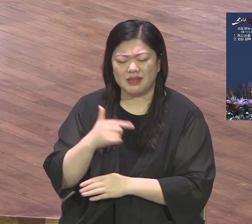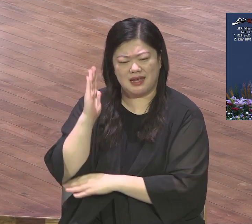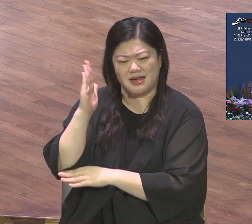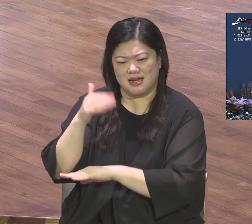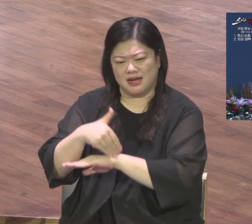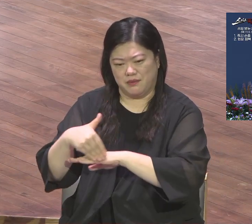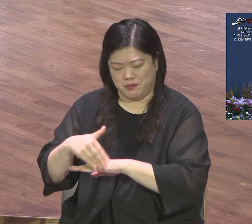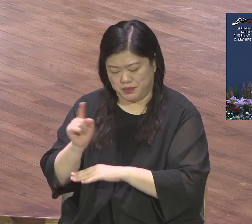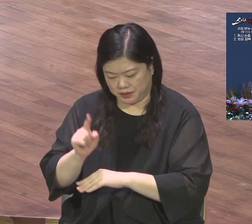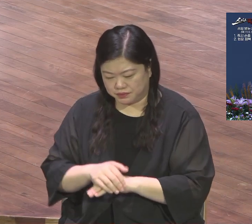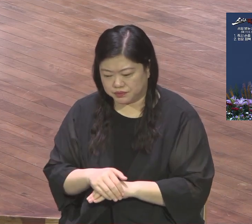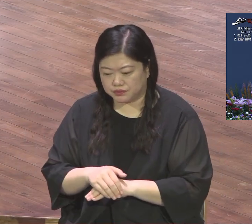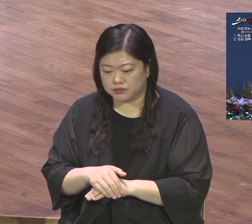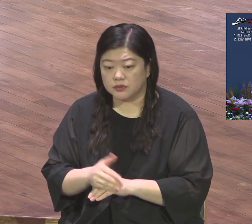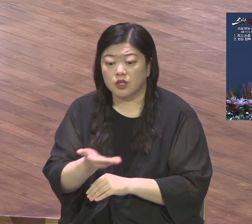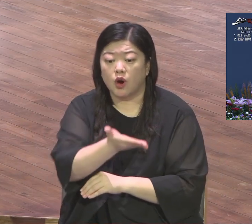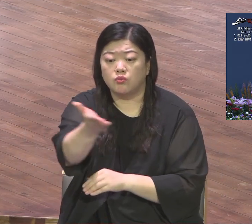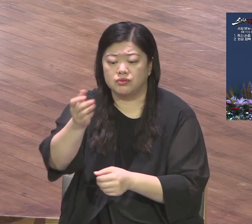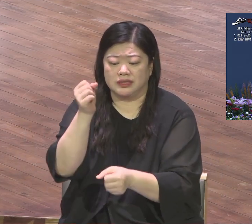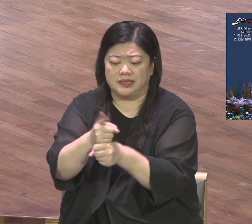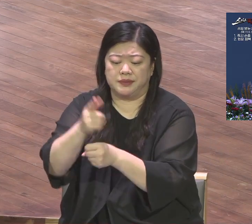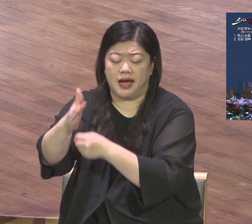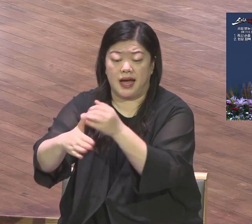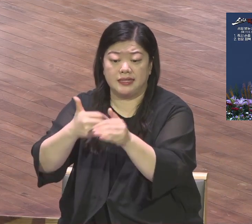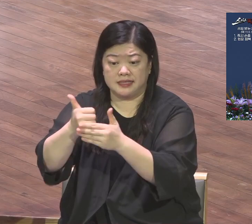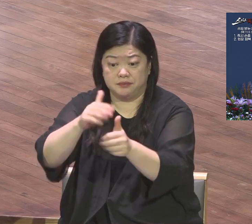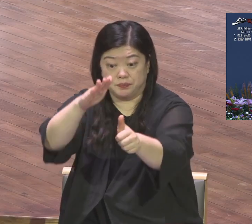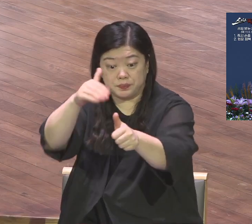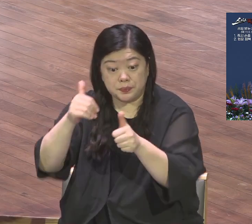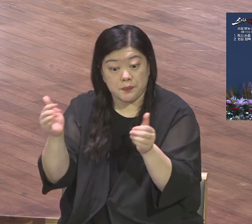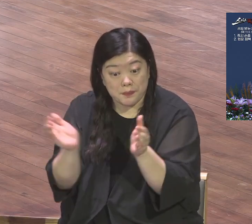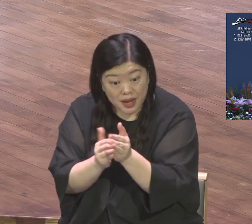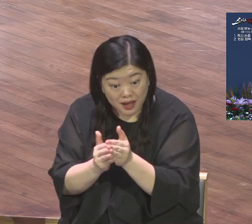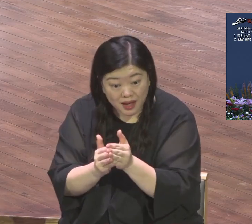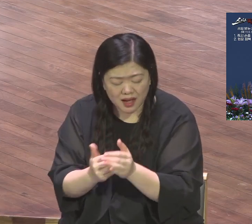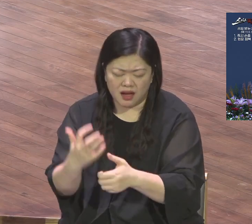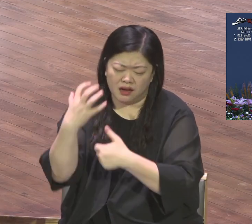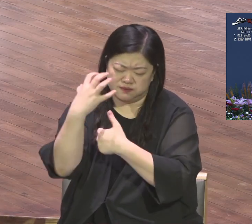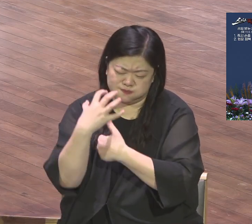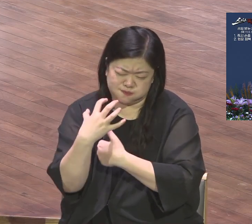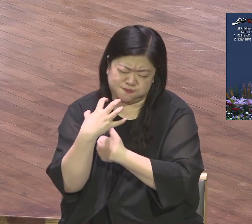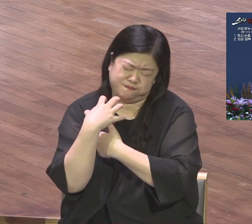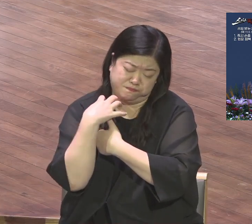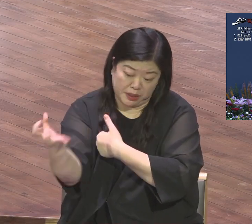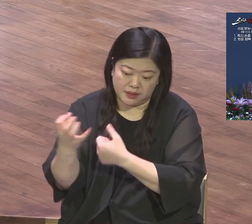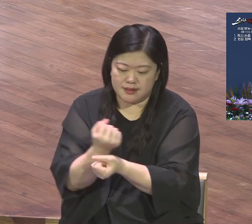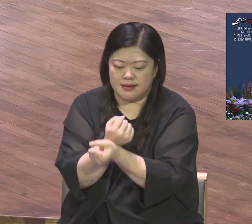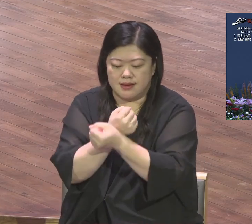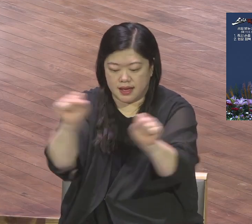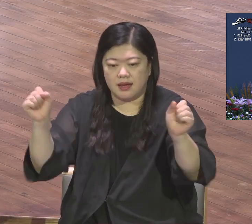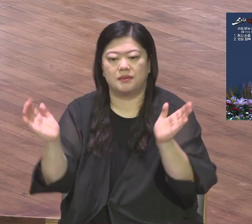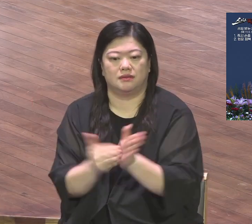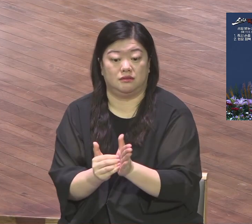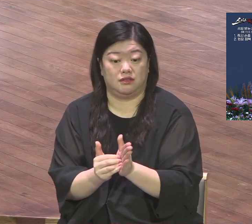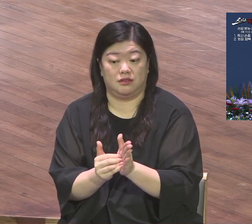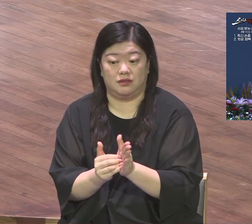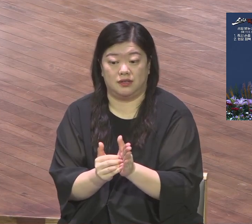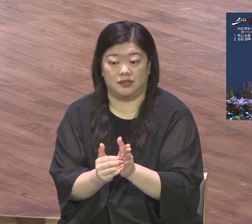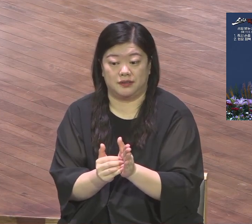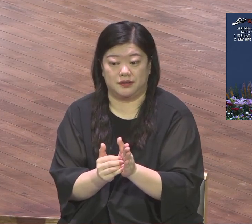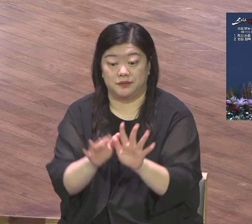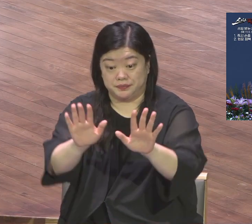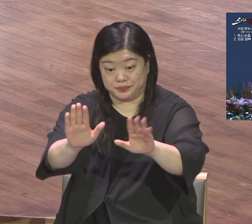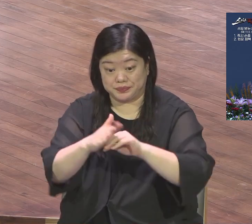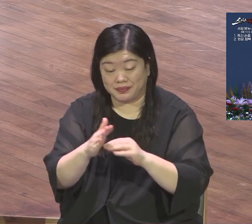우리를 간섭할 사람 아무도 없습니다. 우리는 하나님 안에서 해방된 자들이에요. 이런 말이 있습니다.